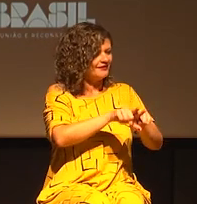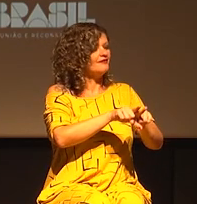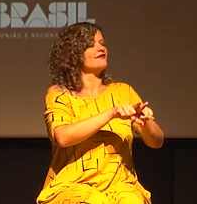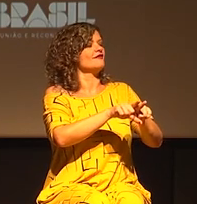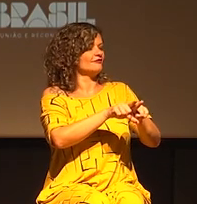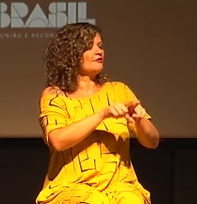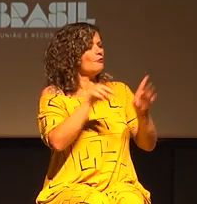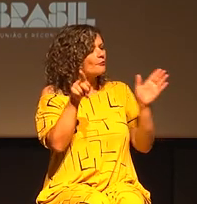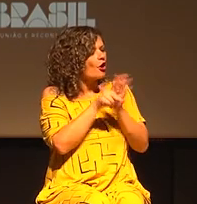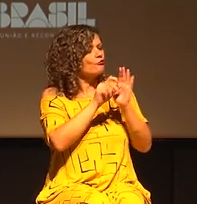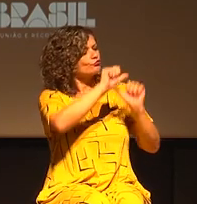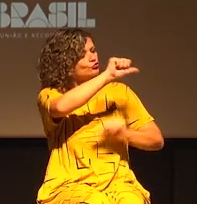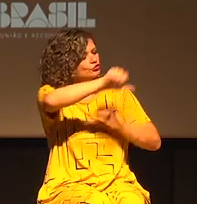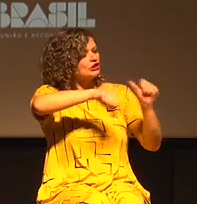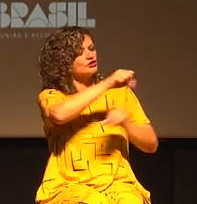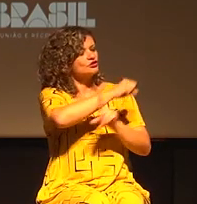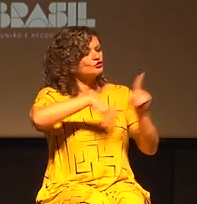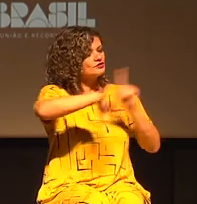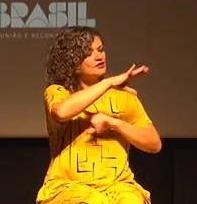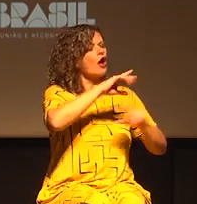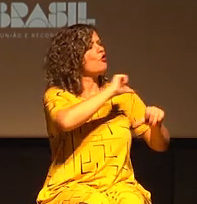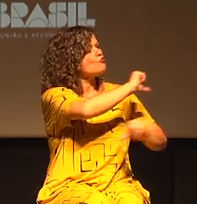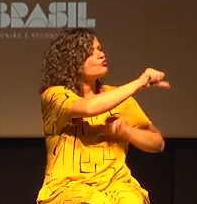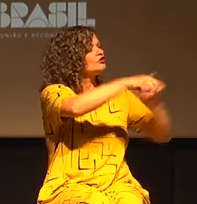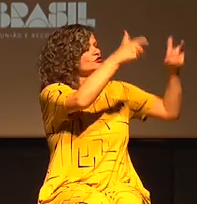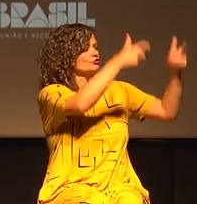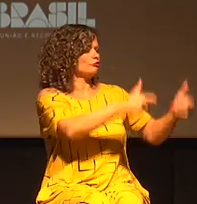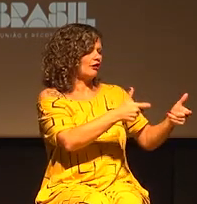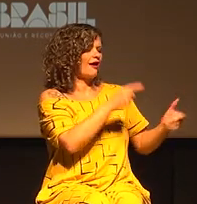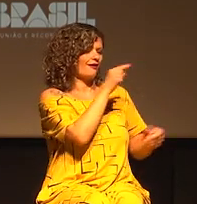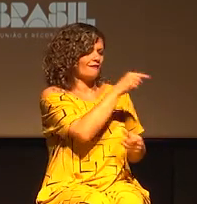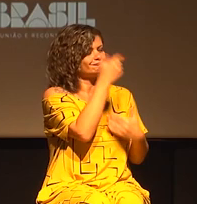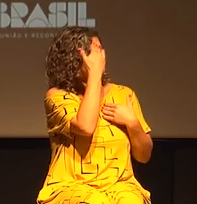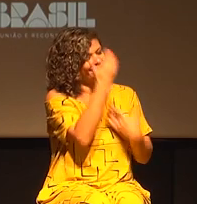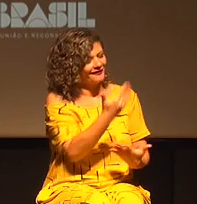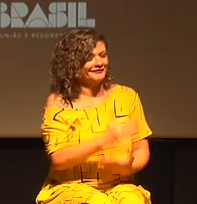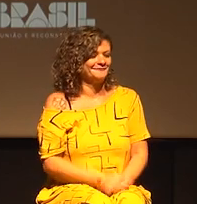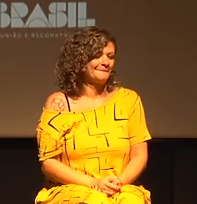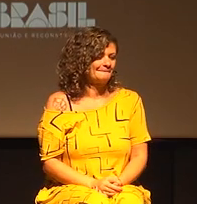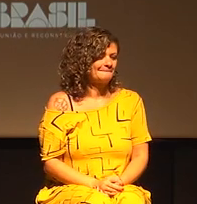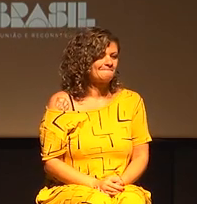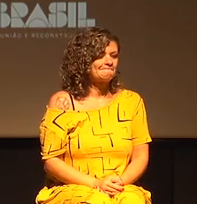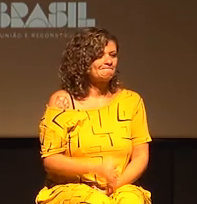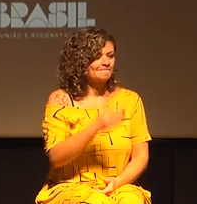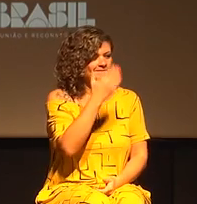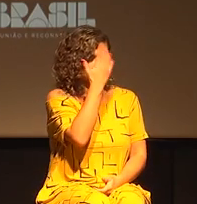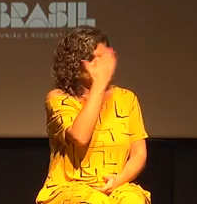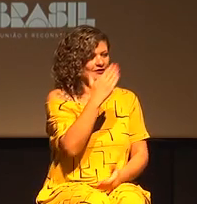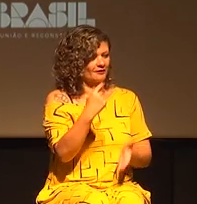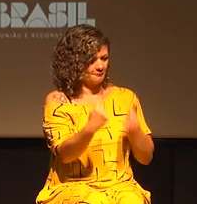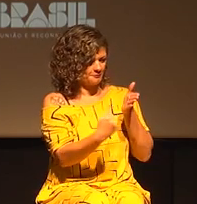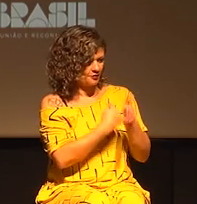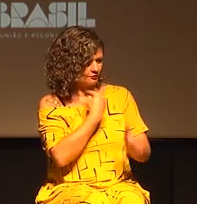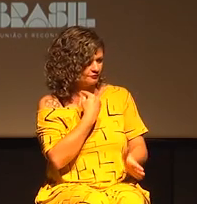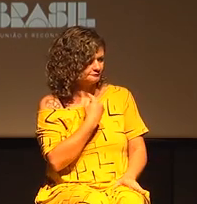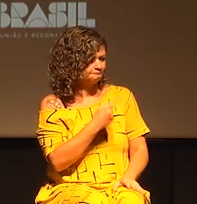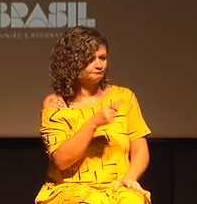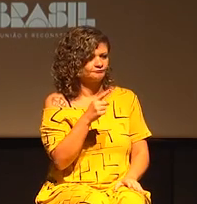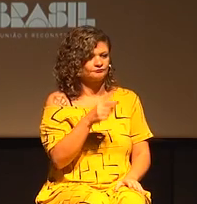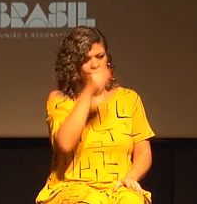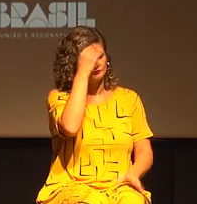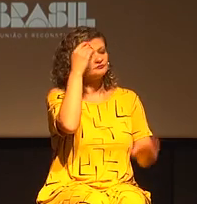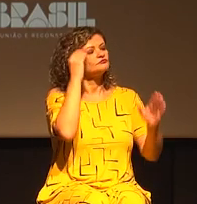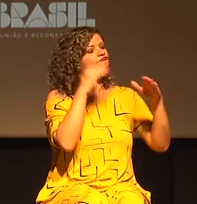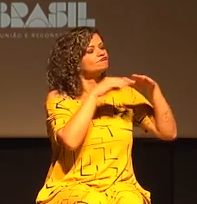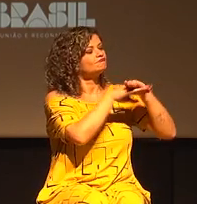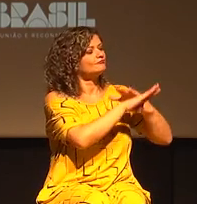transformação social e geográfica dentro do Heliópolis Muito obrigado obrigada pergunta o anota aí gente